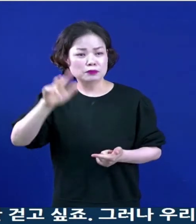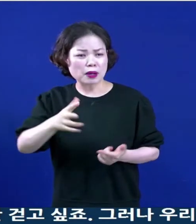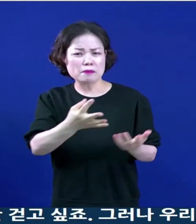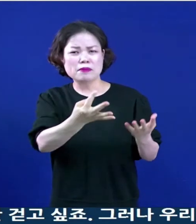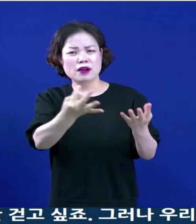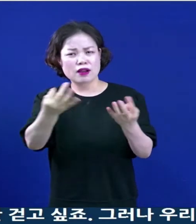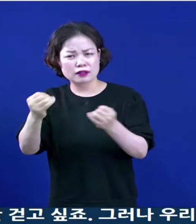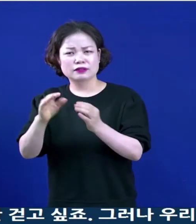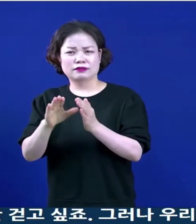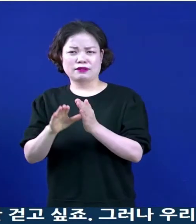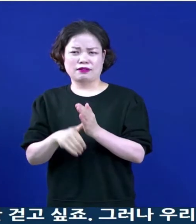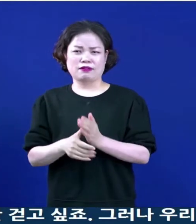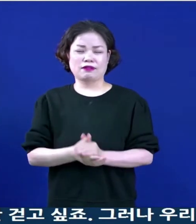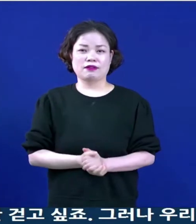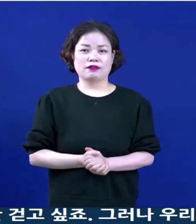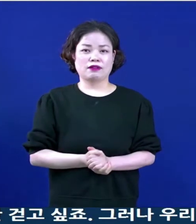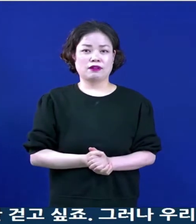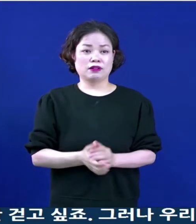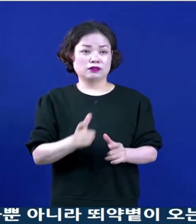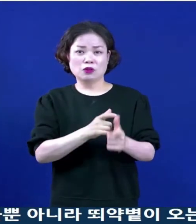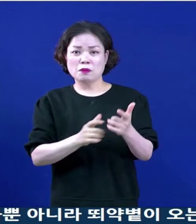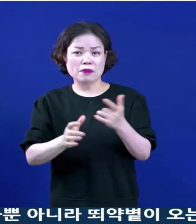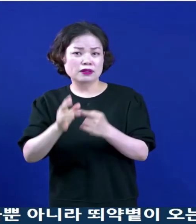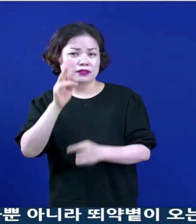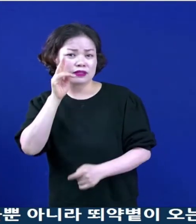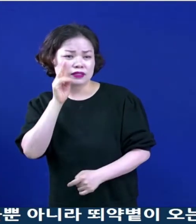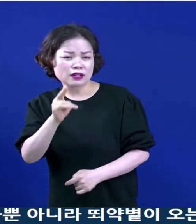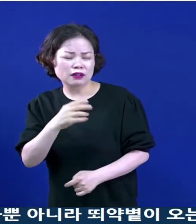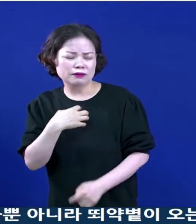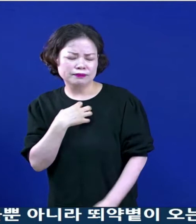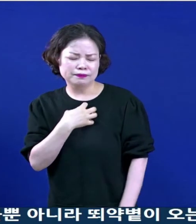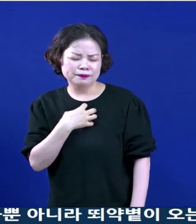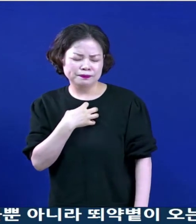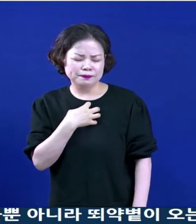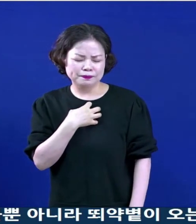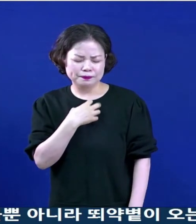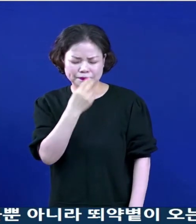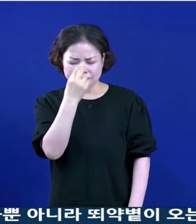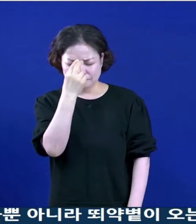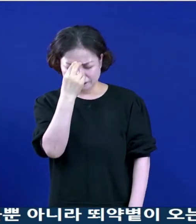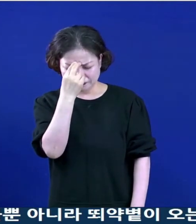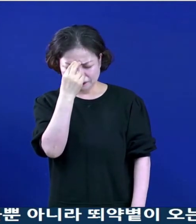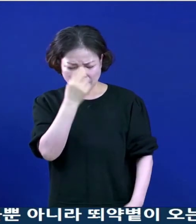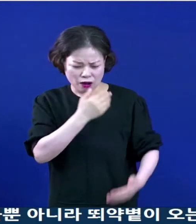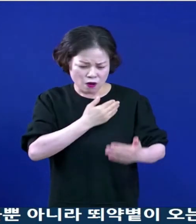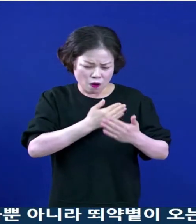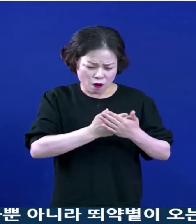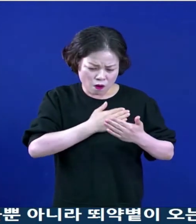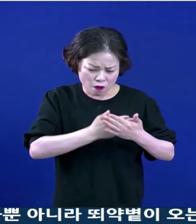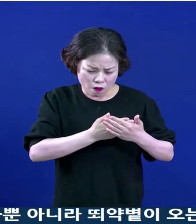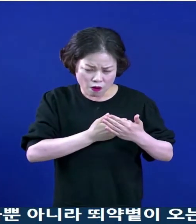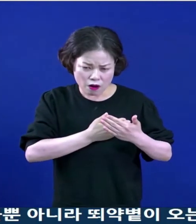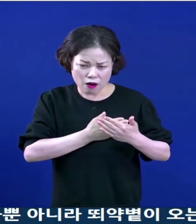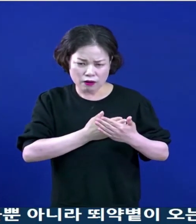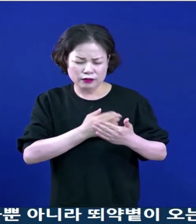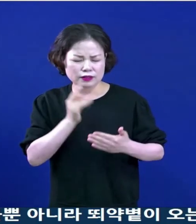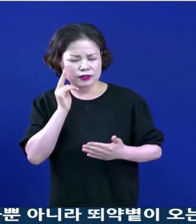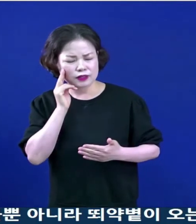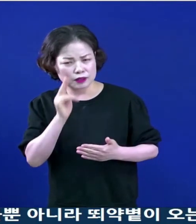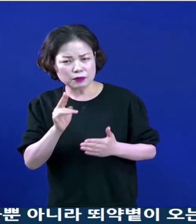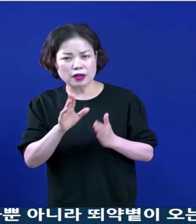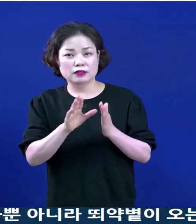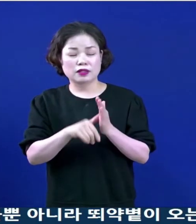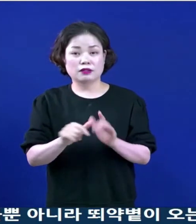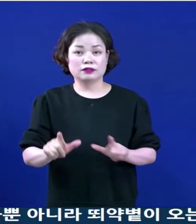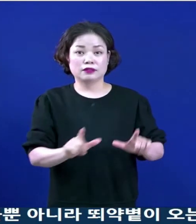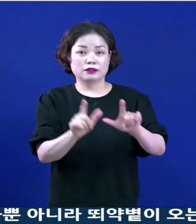많은 경우 더 많은 시간들을 걱정과 염려와 불안함으로 바람 잘 날 없는 때를